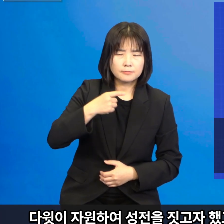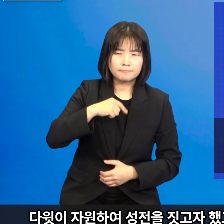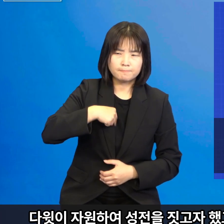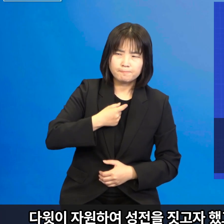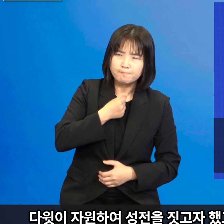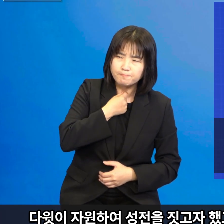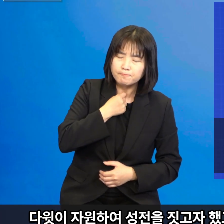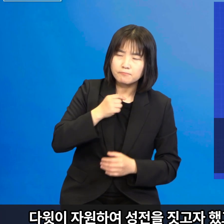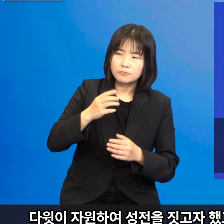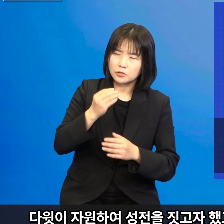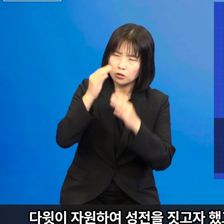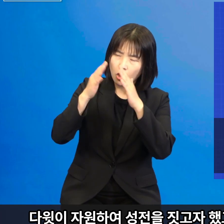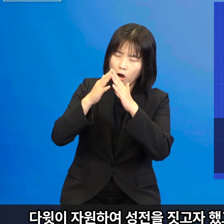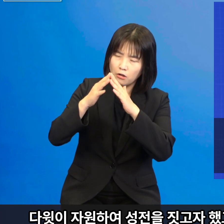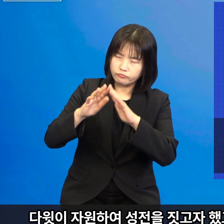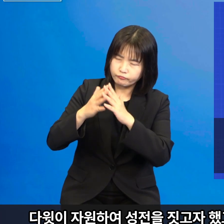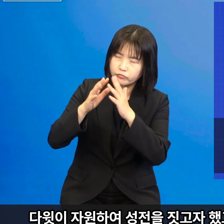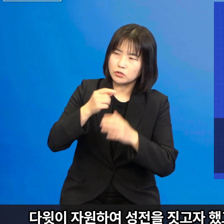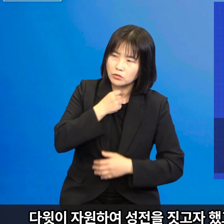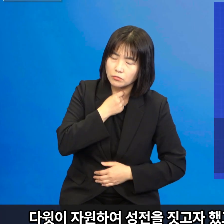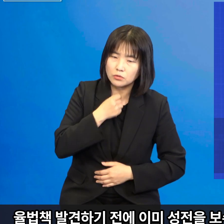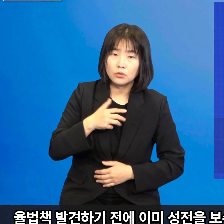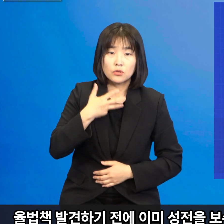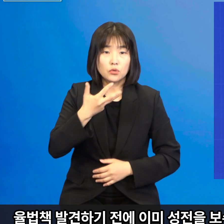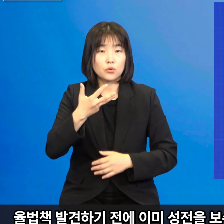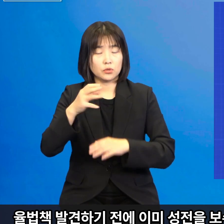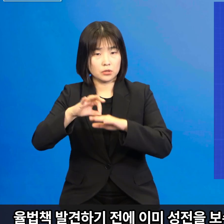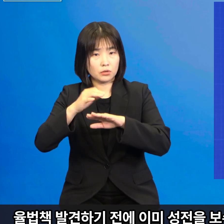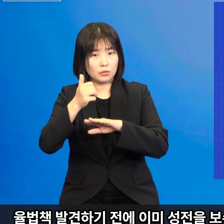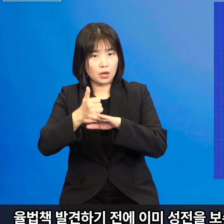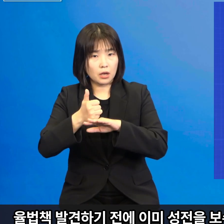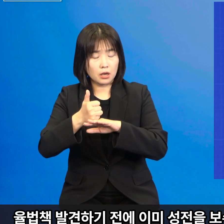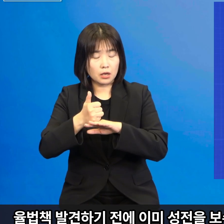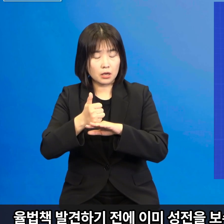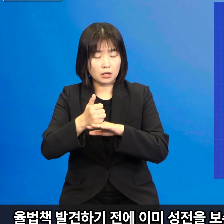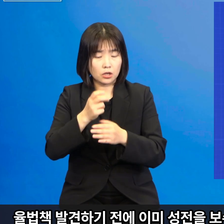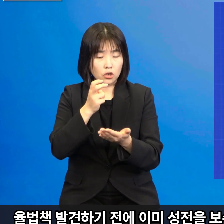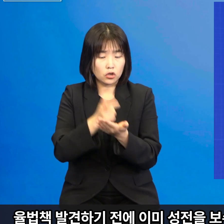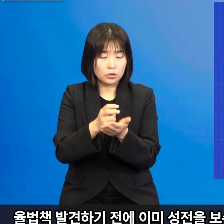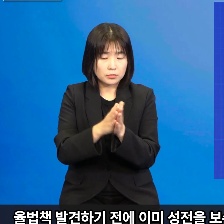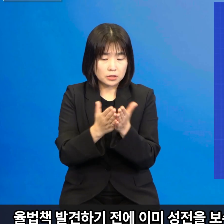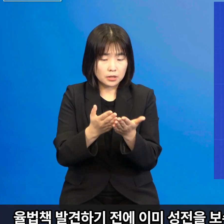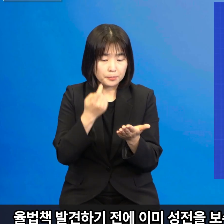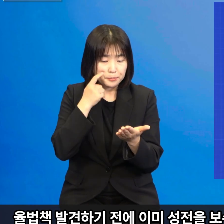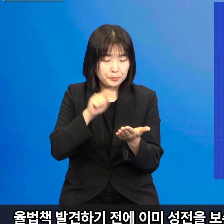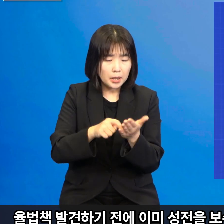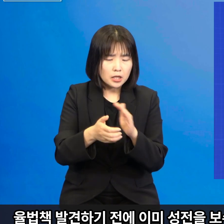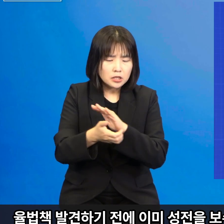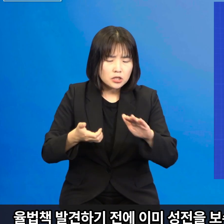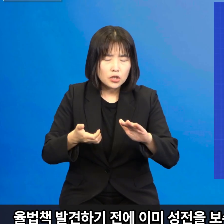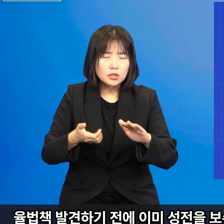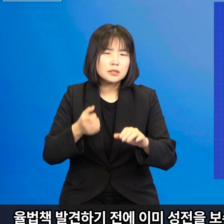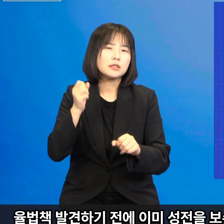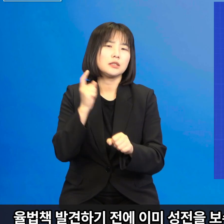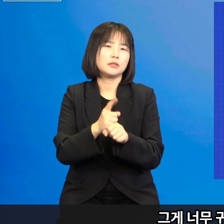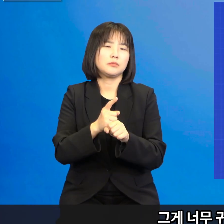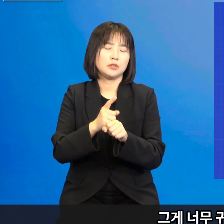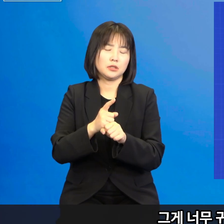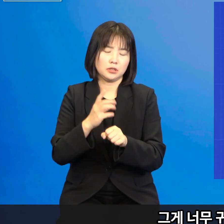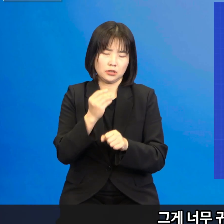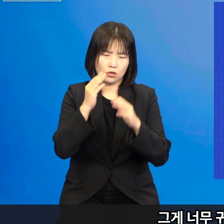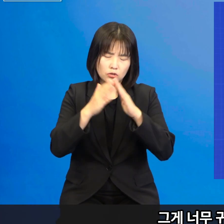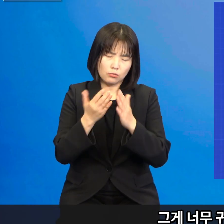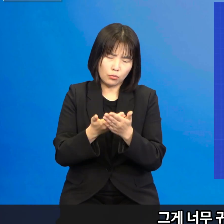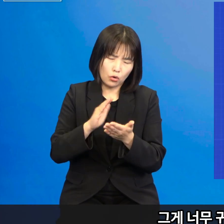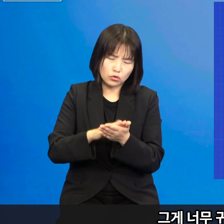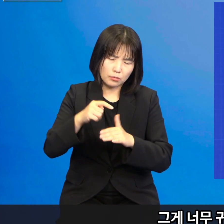짓고자 했고, 요시야가 뭐 누가 말도 안 했는데 율법책 발견하기 전에 이미 성전을 보수하고자 하는 마음을 먼저 가졌잖아요. 그게